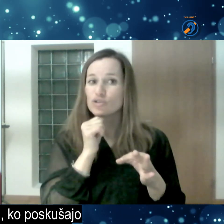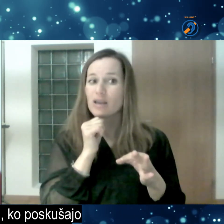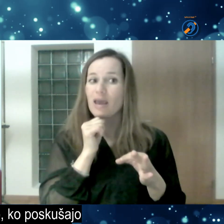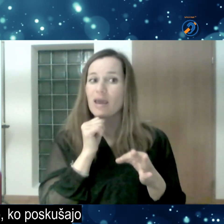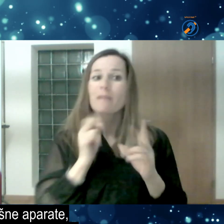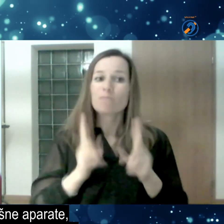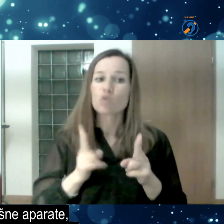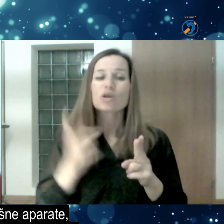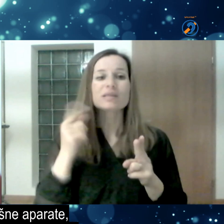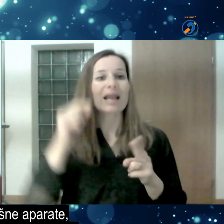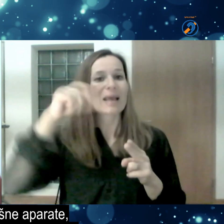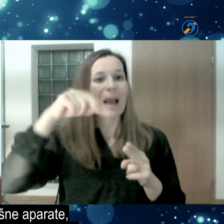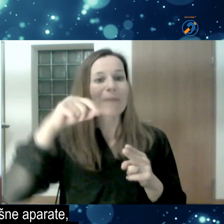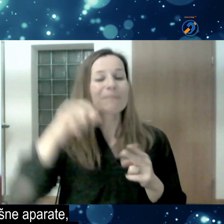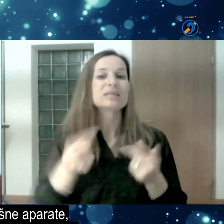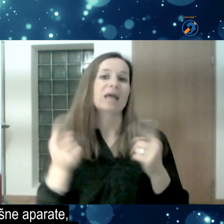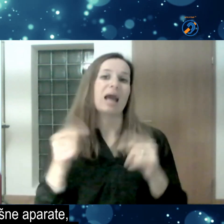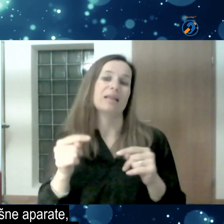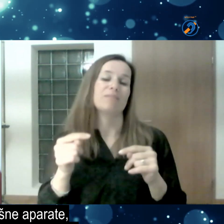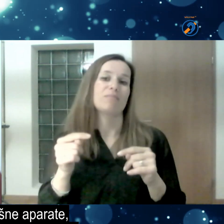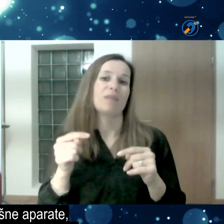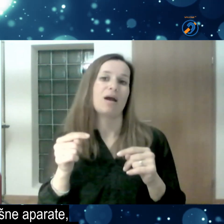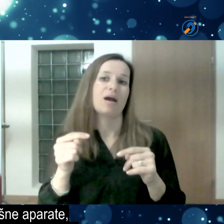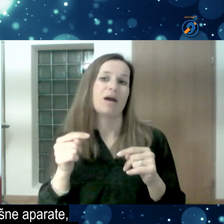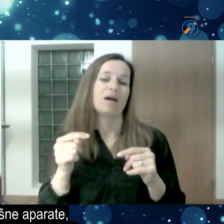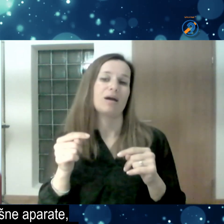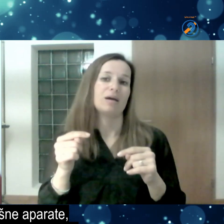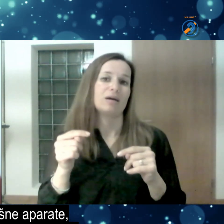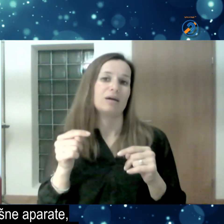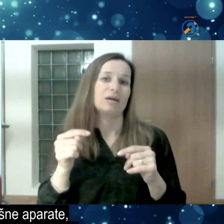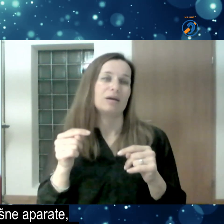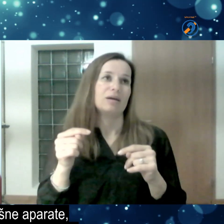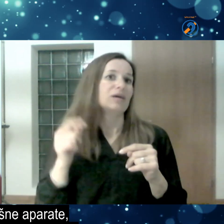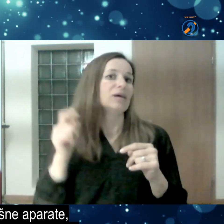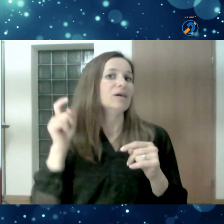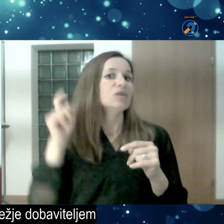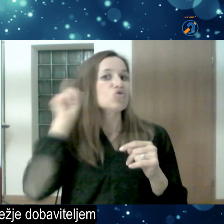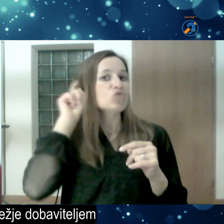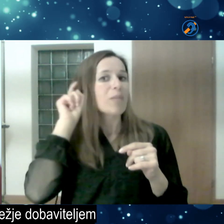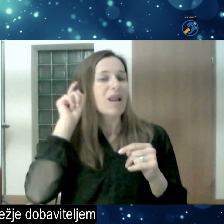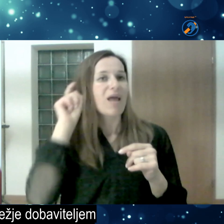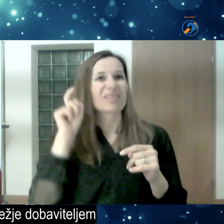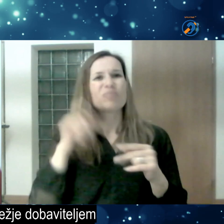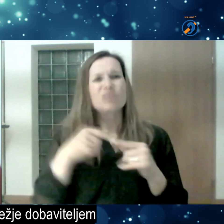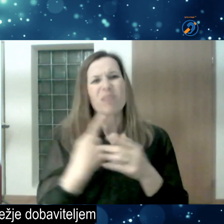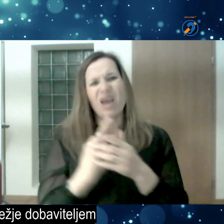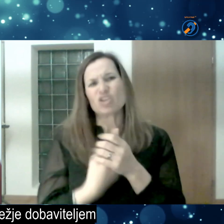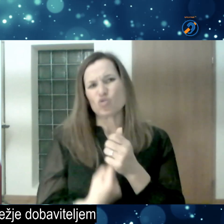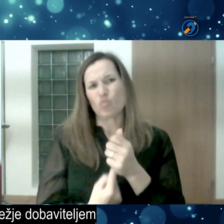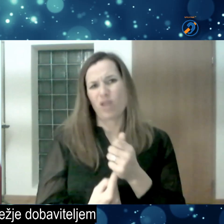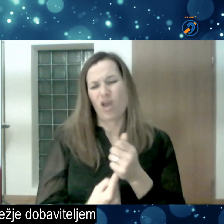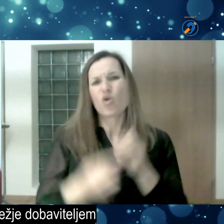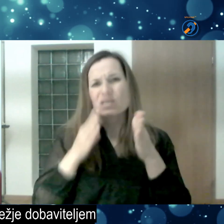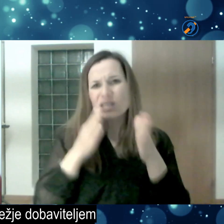variante, kapljice ali pa lažne slušne aparate, nekako izgubljajo zaupanje in potem je tudi težje